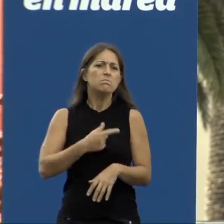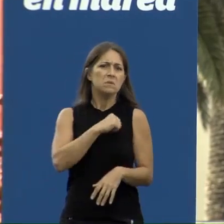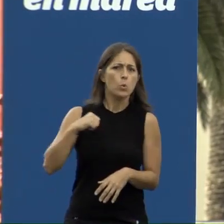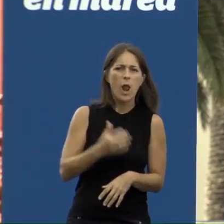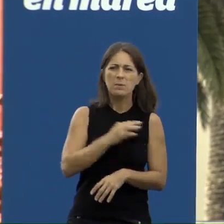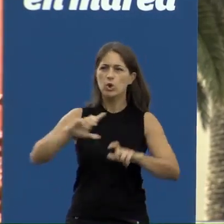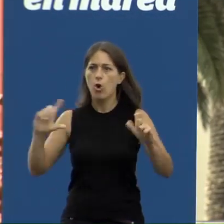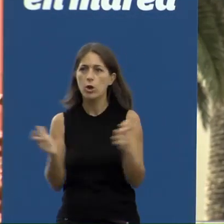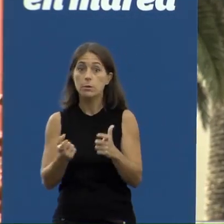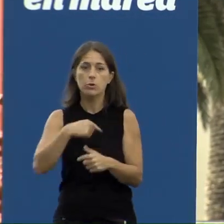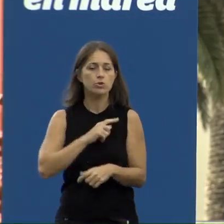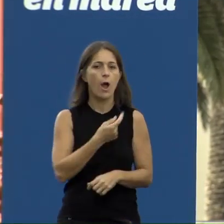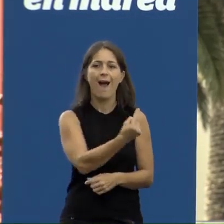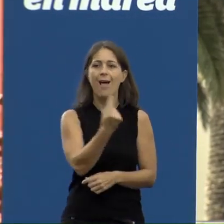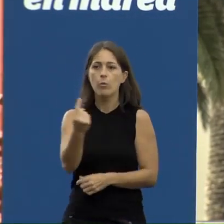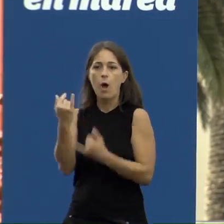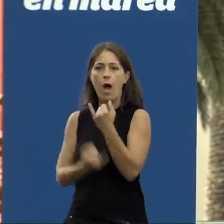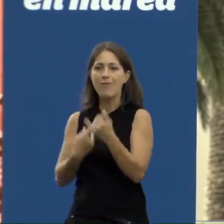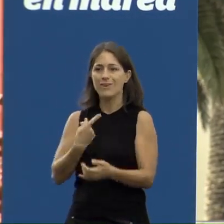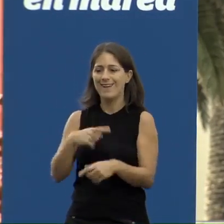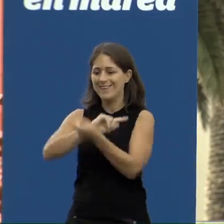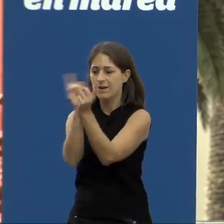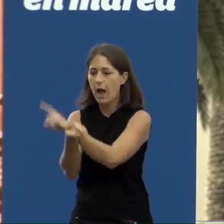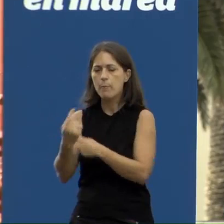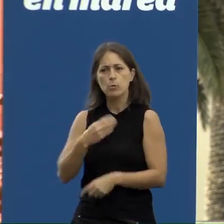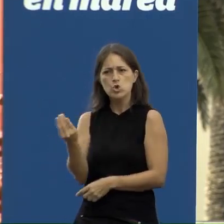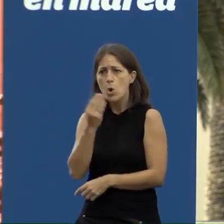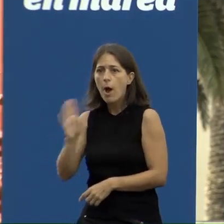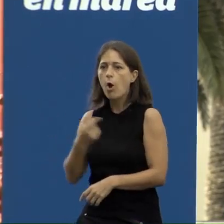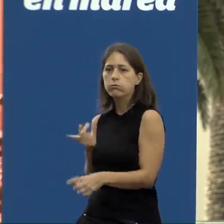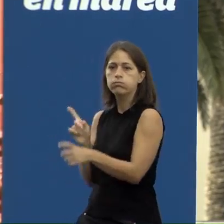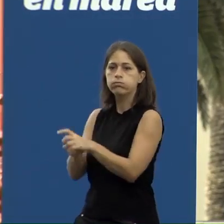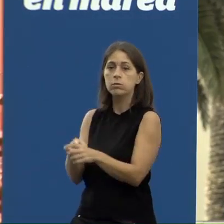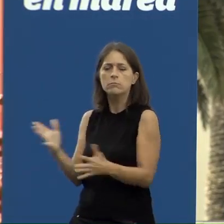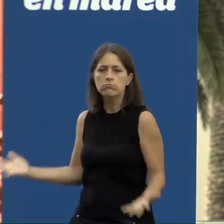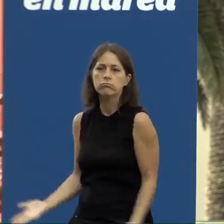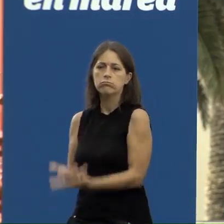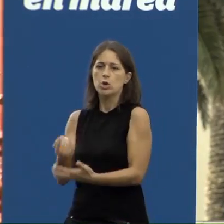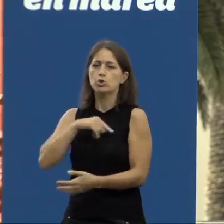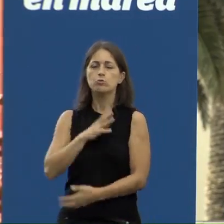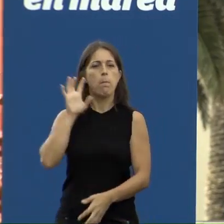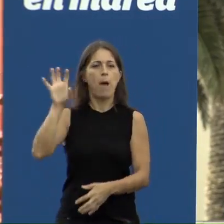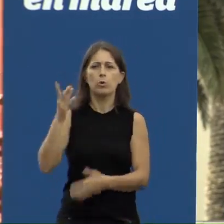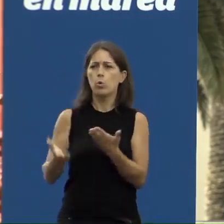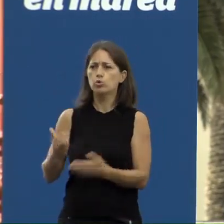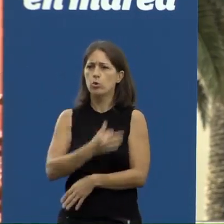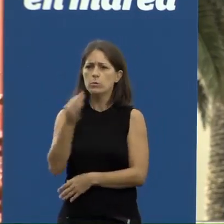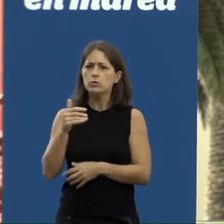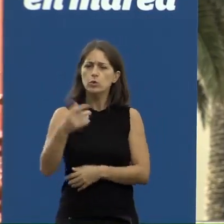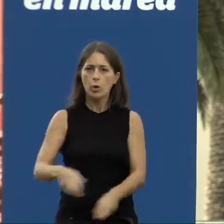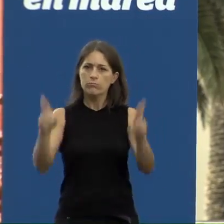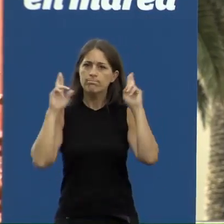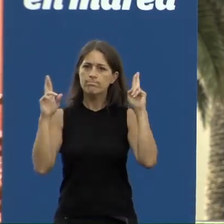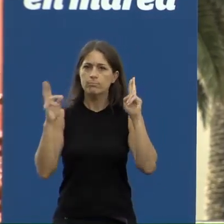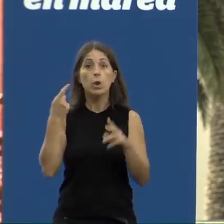de poñer o mellor de nos mesmas ao servizo do cambio. Asegurarnos que vamos deixar un país xusto, un futuro de esperanza para as nosas fillas e os